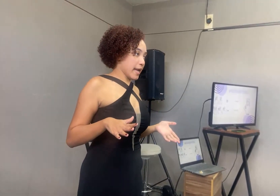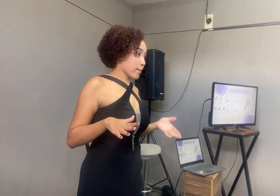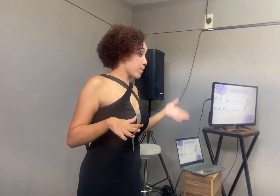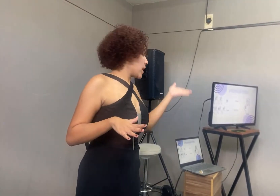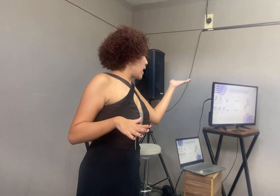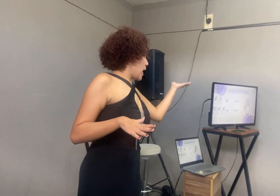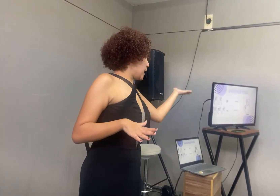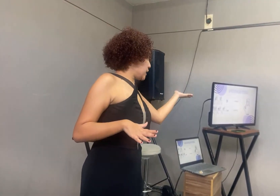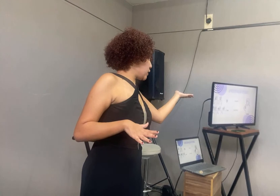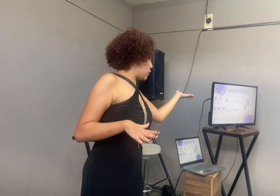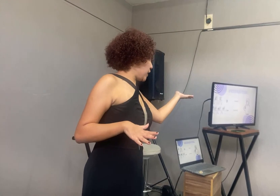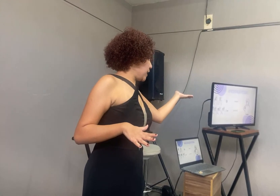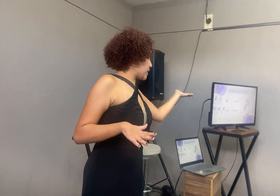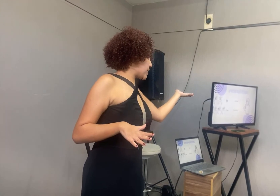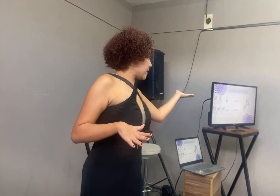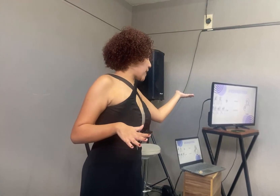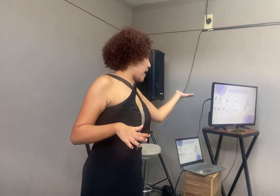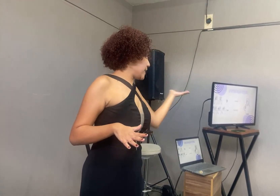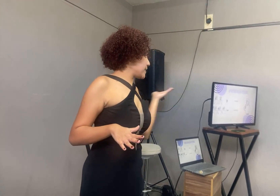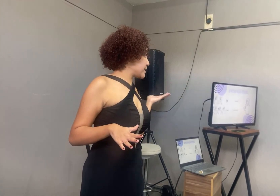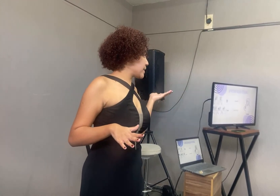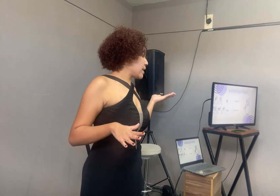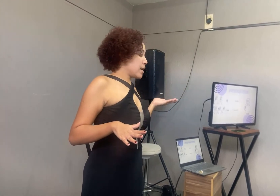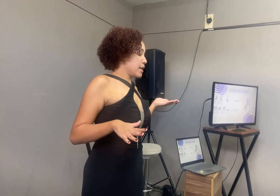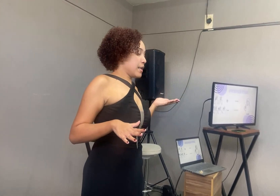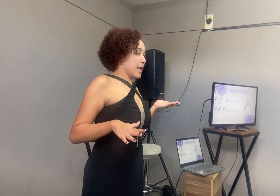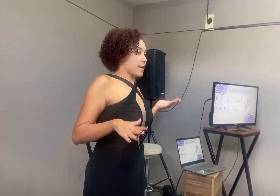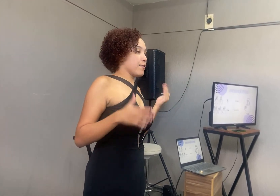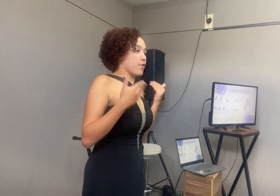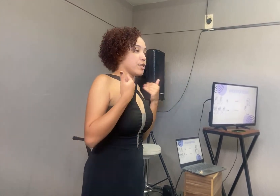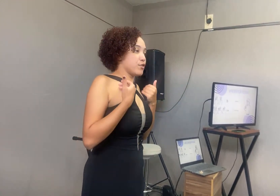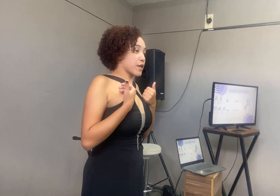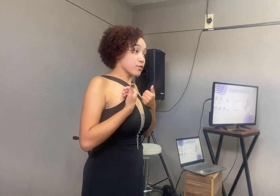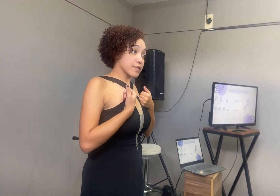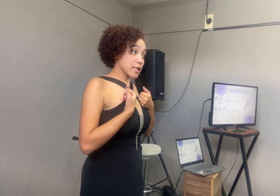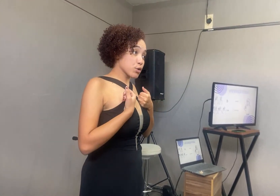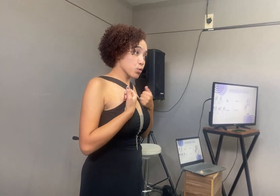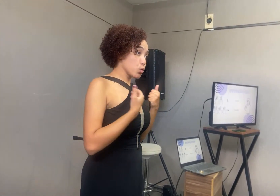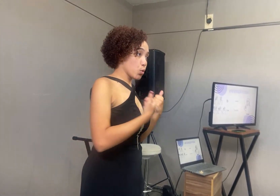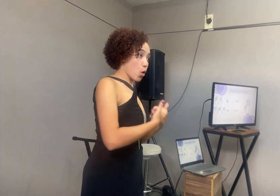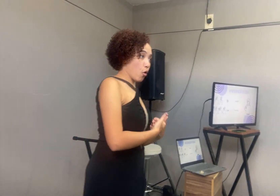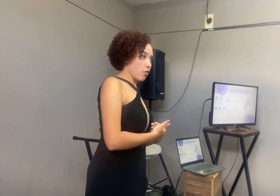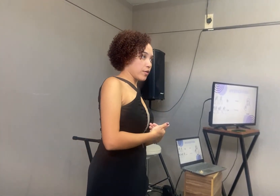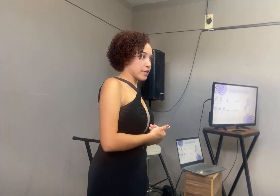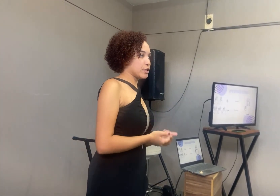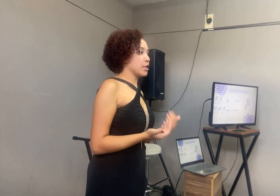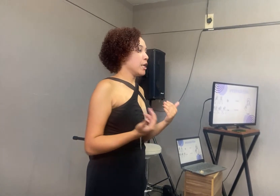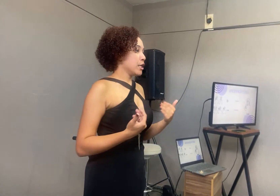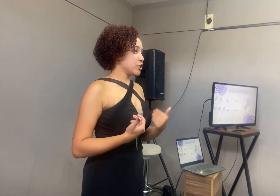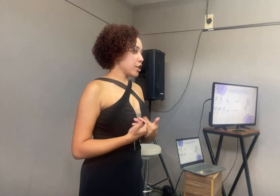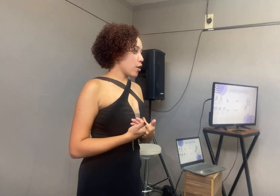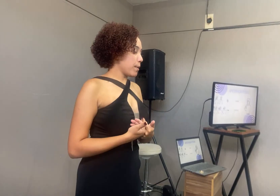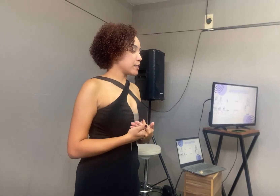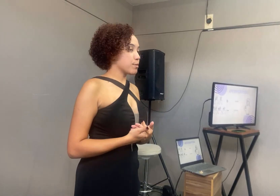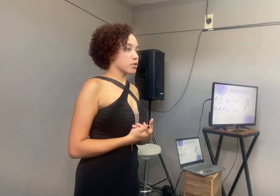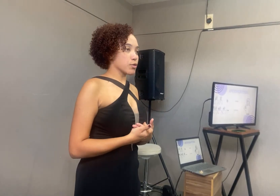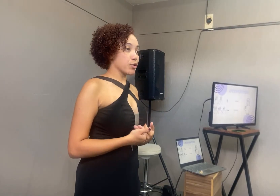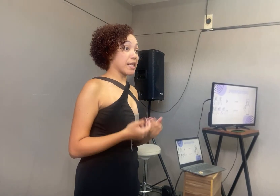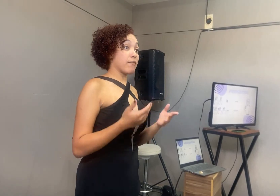também, a gente utiliza sinais, né, que vão identificar se você é surdo ou ouvinte. Geralmente a pessoa surda ela vai